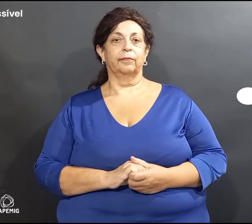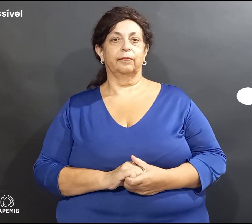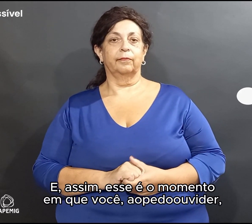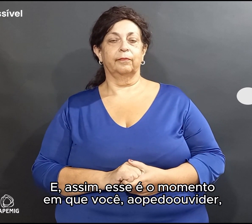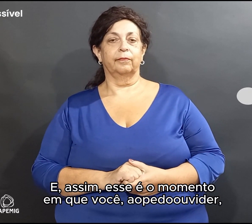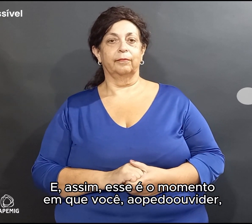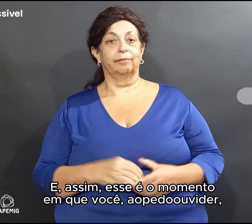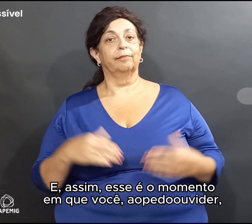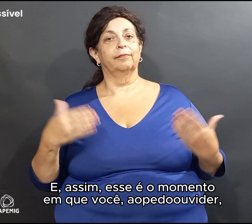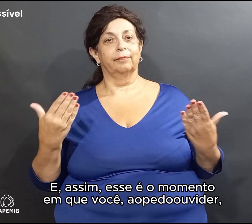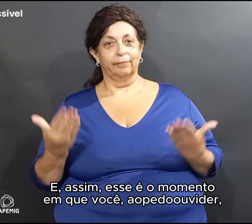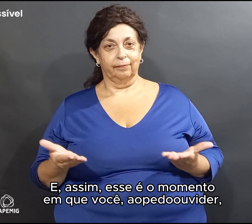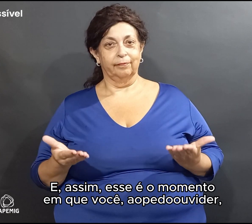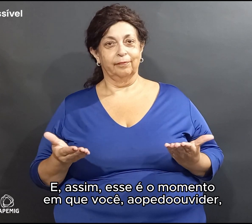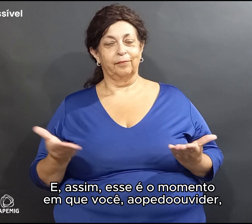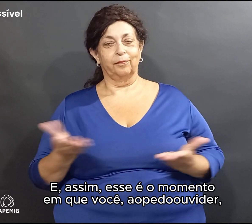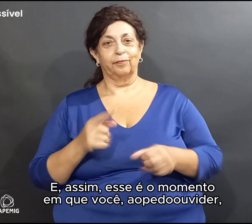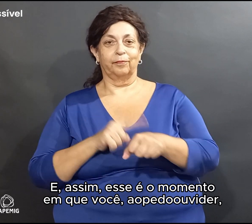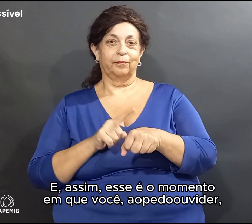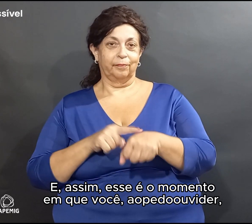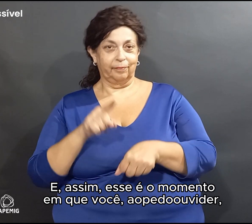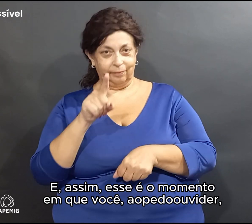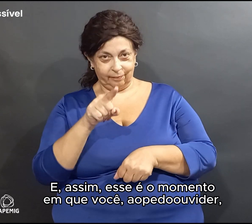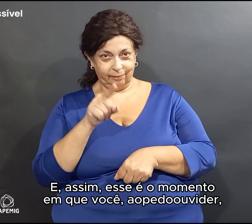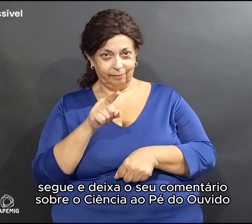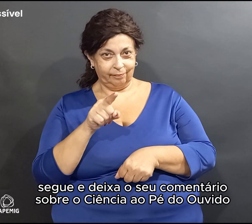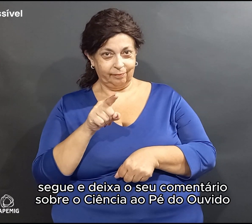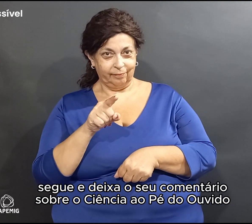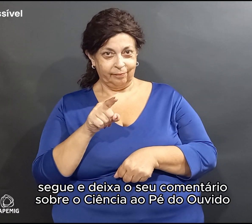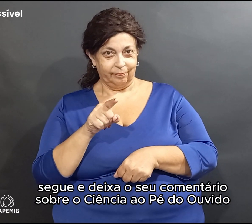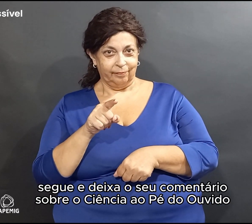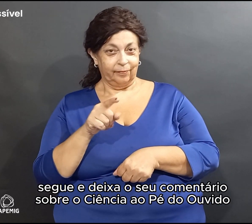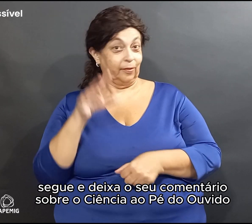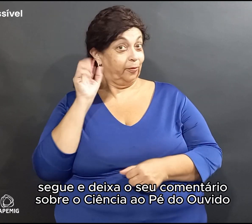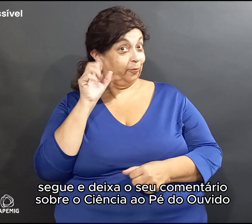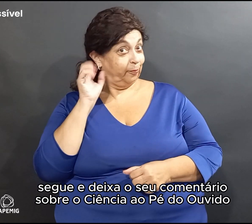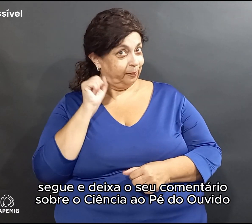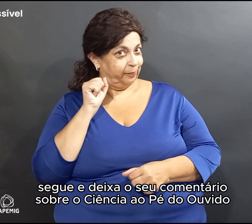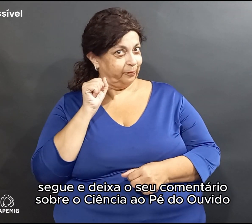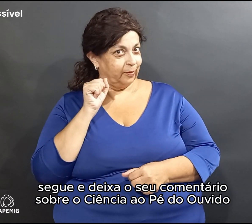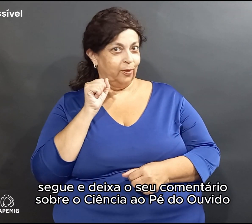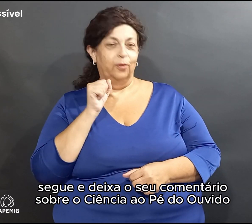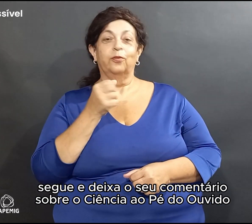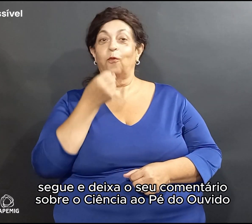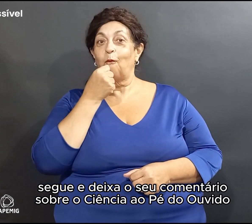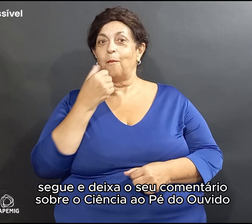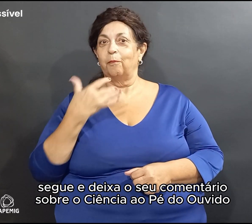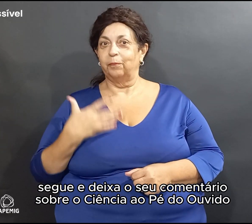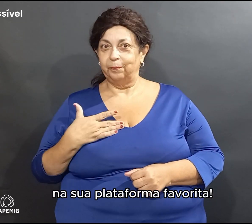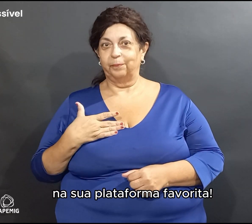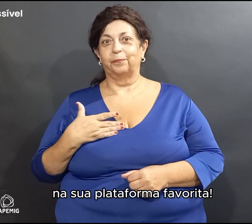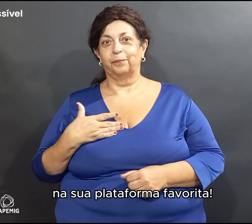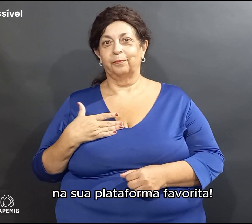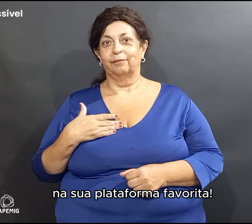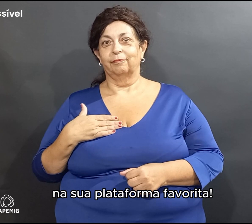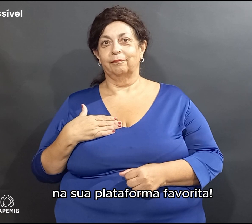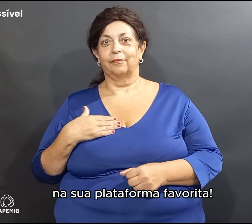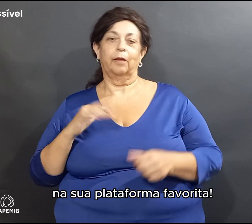E assim, esse é o momento em que você, ao pé do ouvido, segue e deixa o seu comentário sobre o Ciência ao Pé do Ouvido na sua plataforma